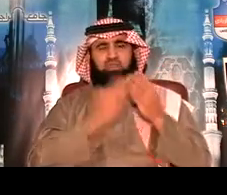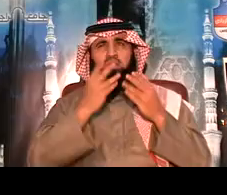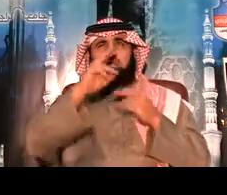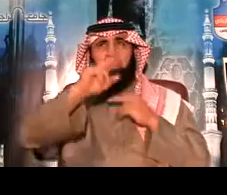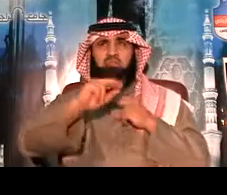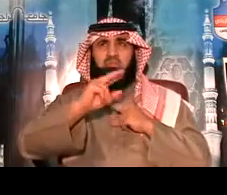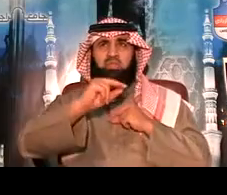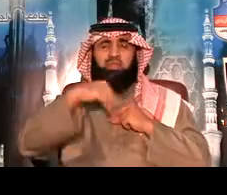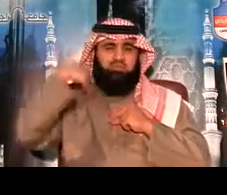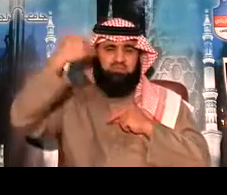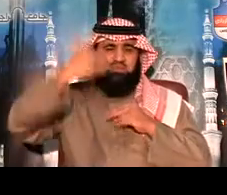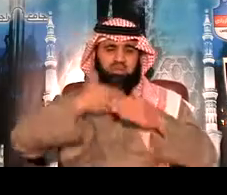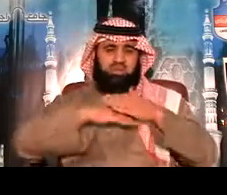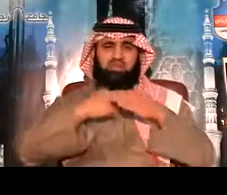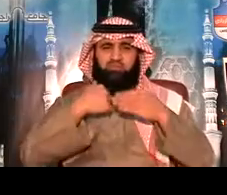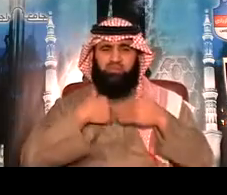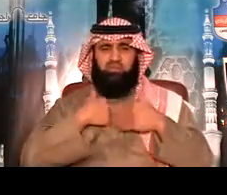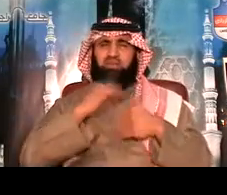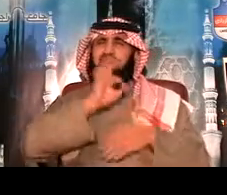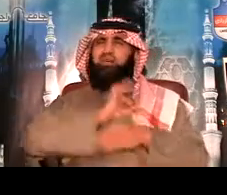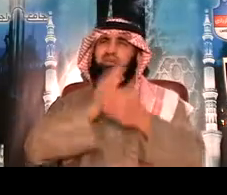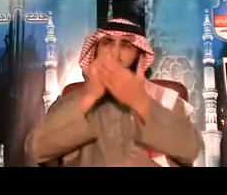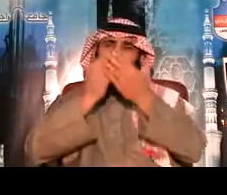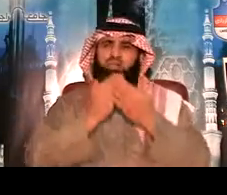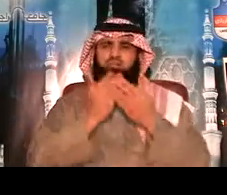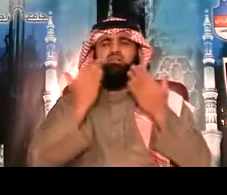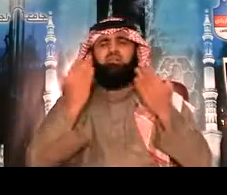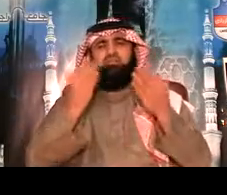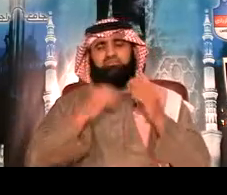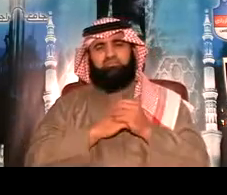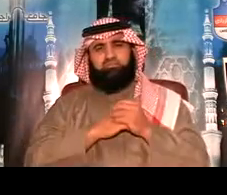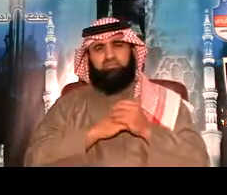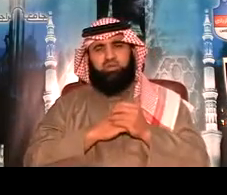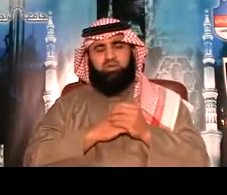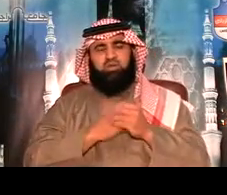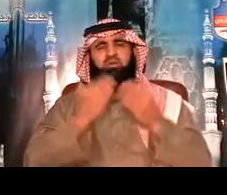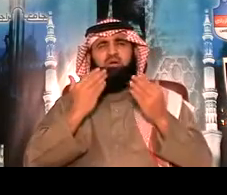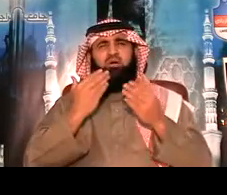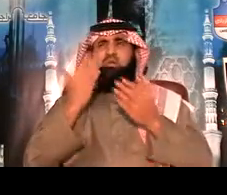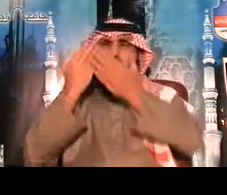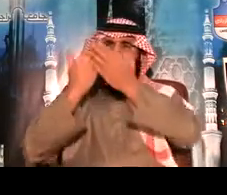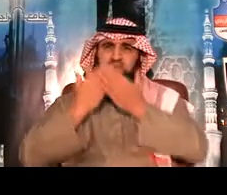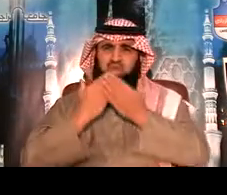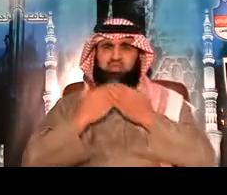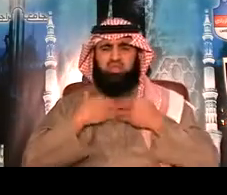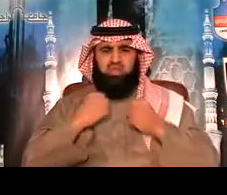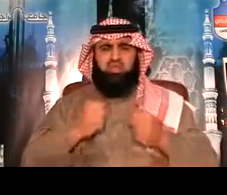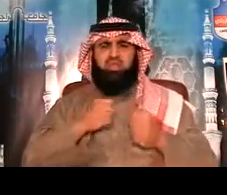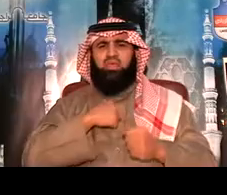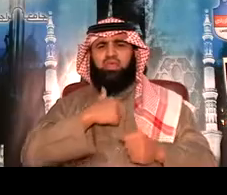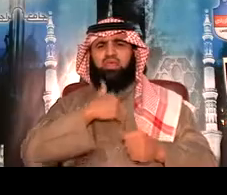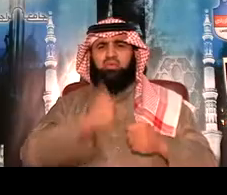ما صاروا إليه يا سميع الدعاء. اللهم ارزقنا الاستعداد لما أمامنا، أقر أعيننا ربنا